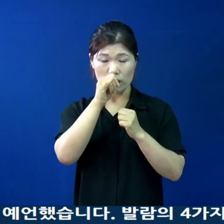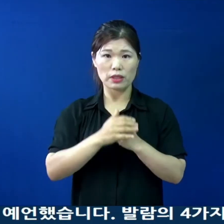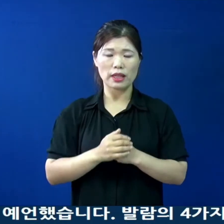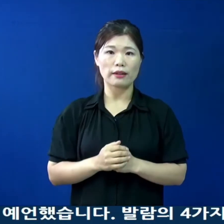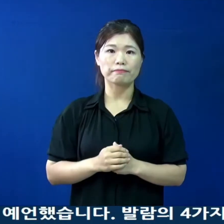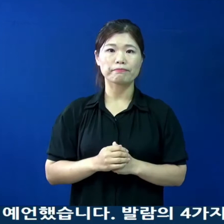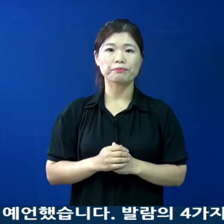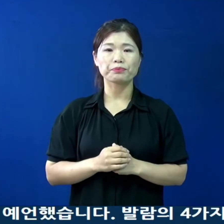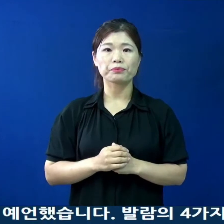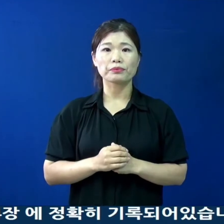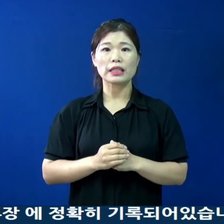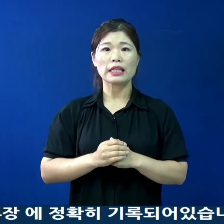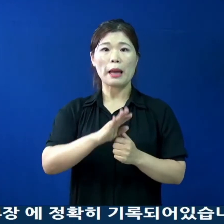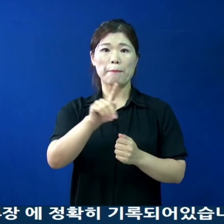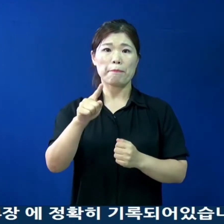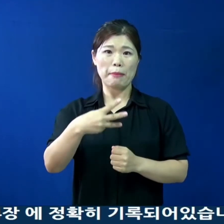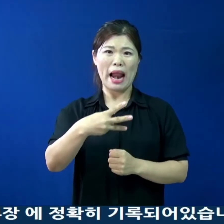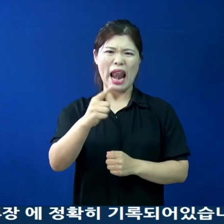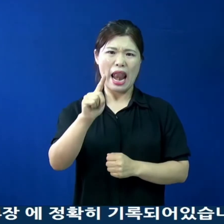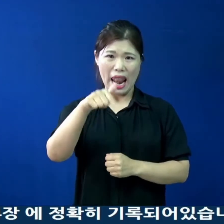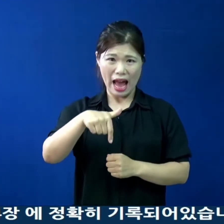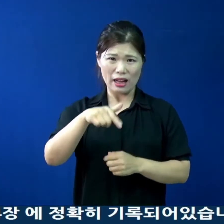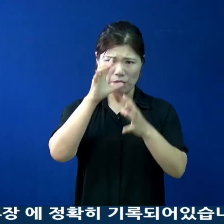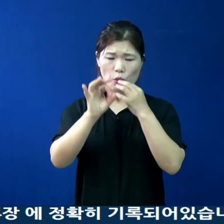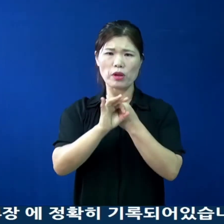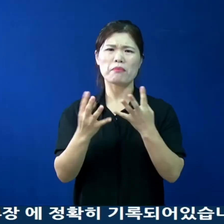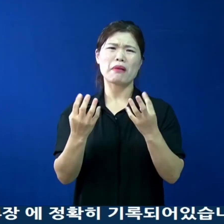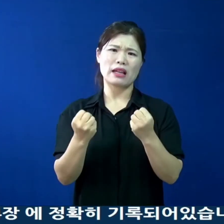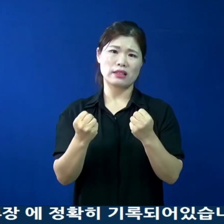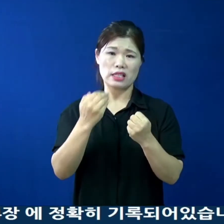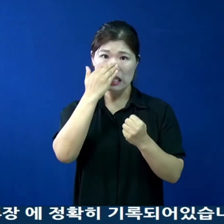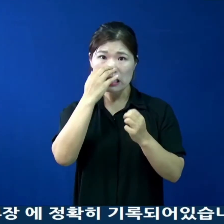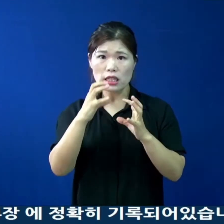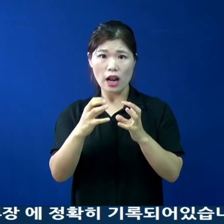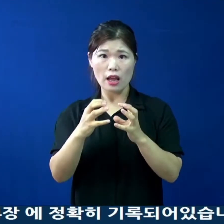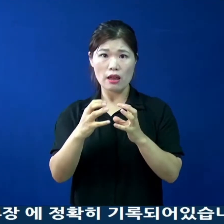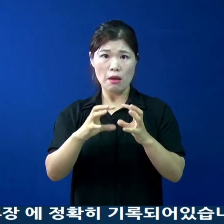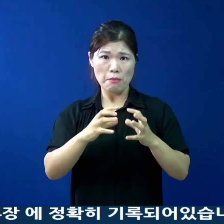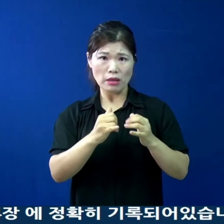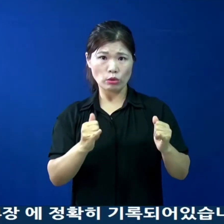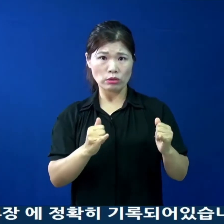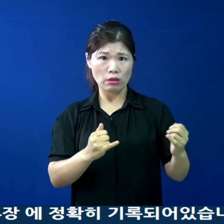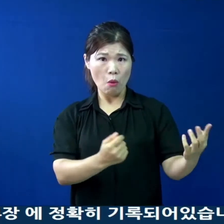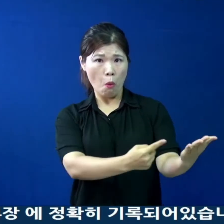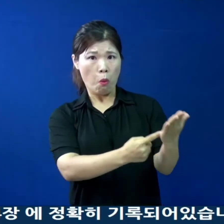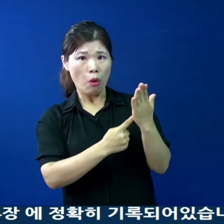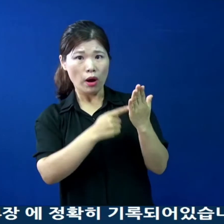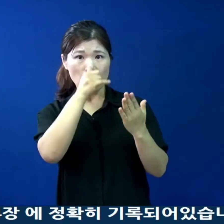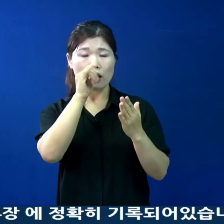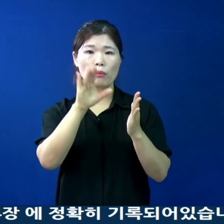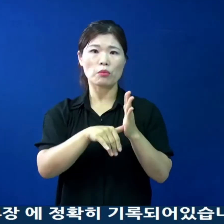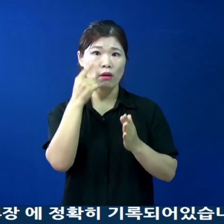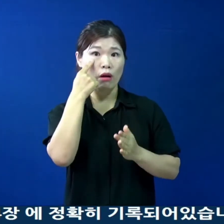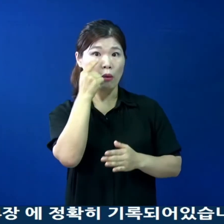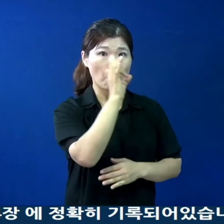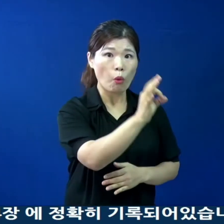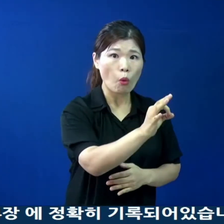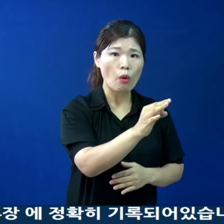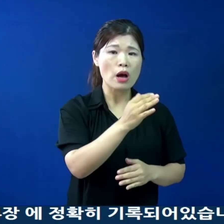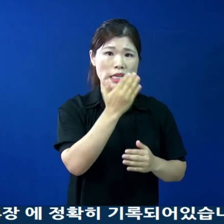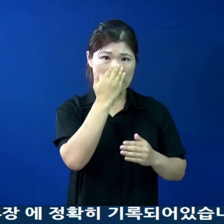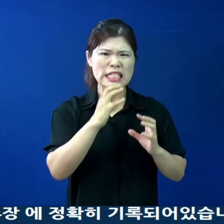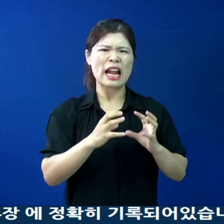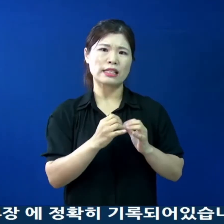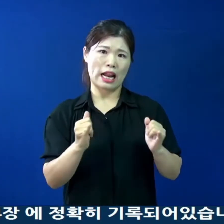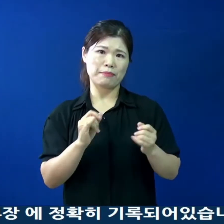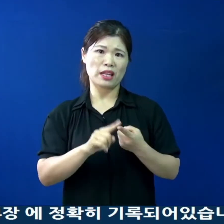이야기입니다. 발락은 많은 이스라엘 백성들이 나타나자 그들의 존재를 시각적으로 보면서 굉장히